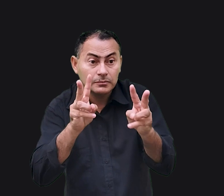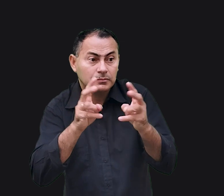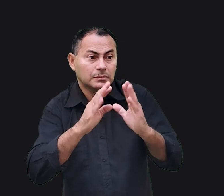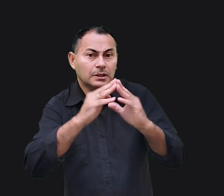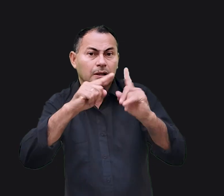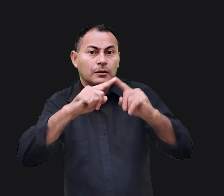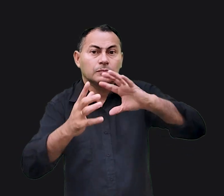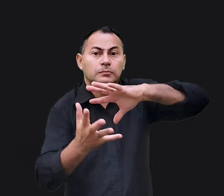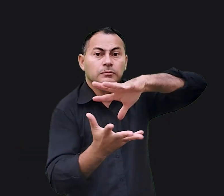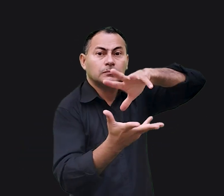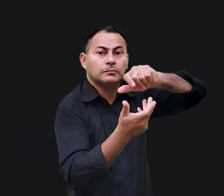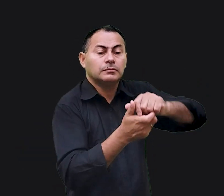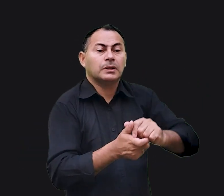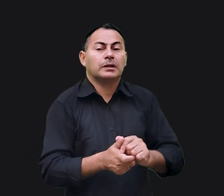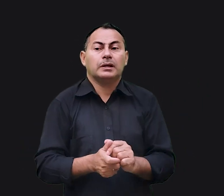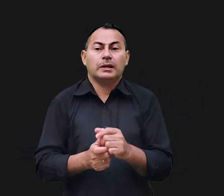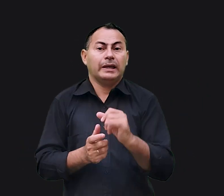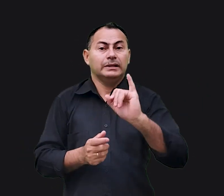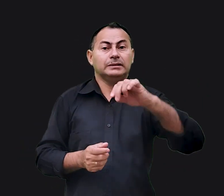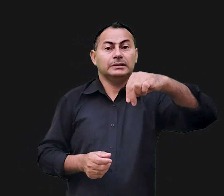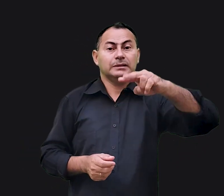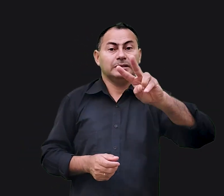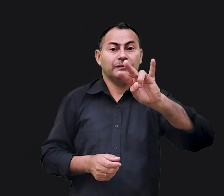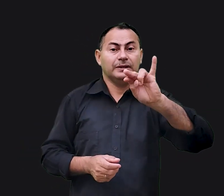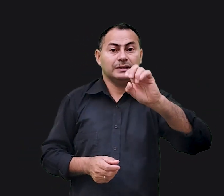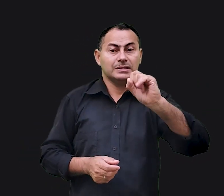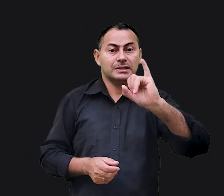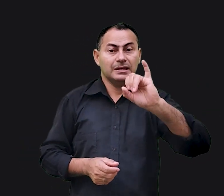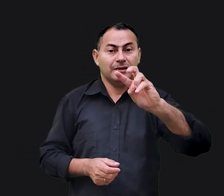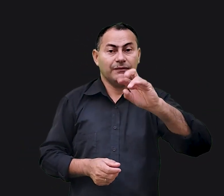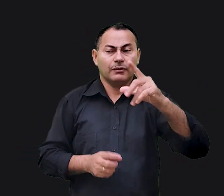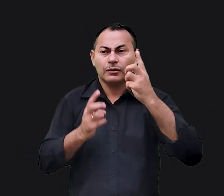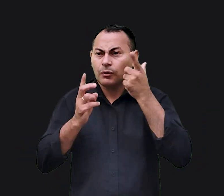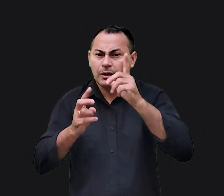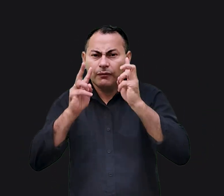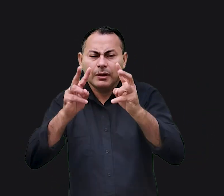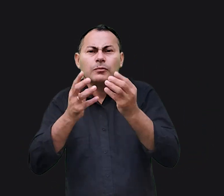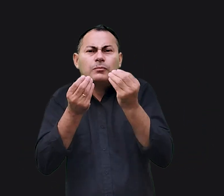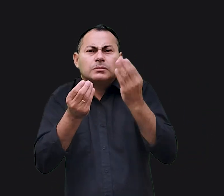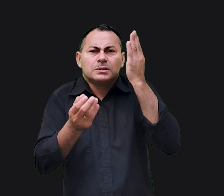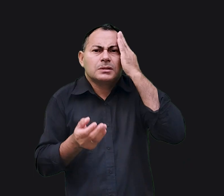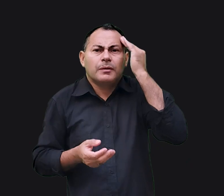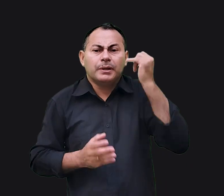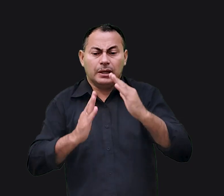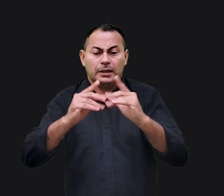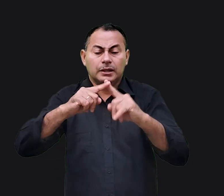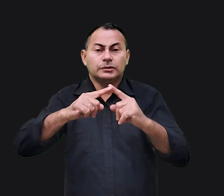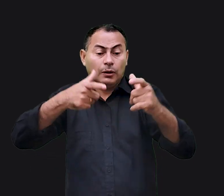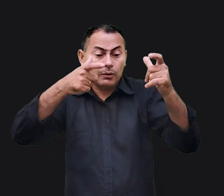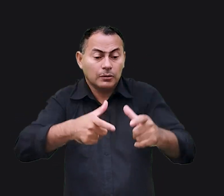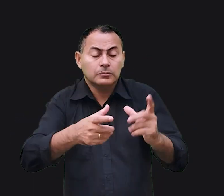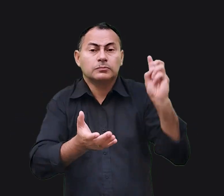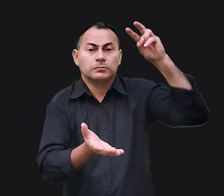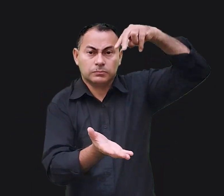igreja universal invisível. Nesse sentido, como podemos saber se a igreja local a qual pertencemos